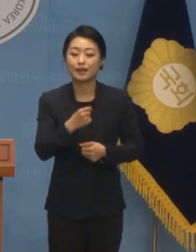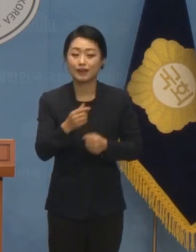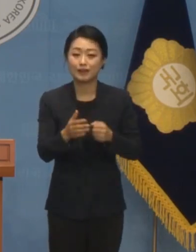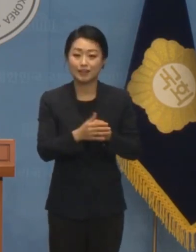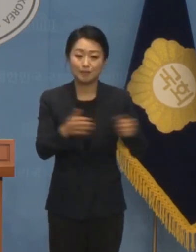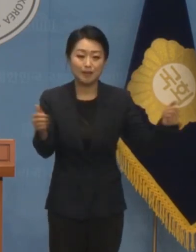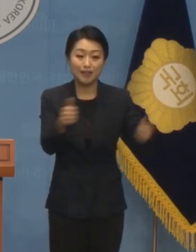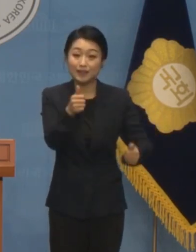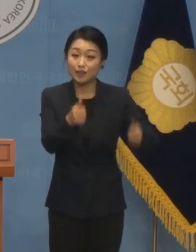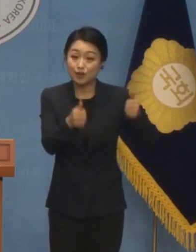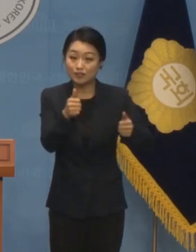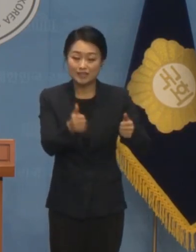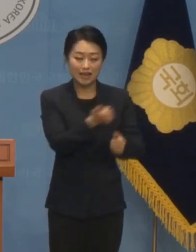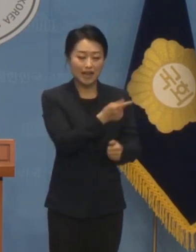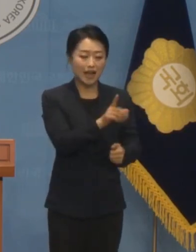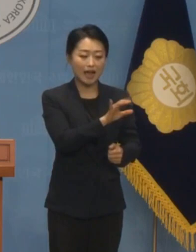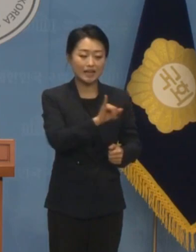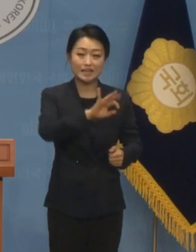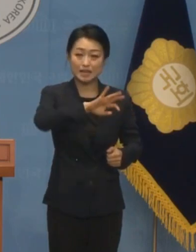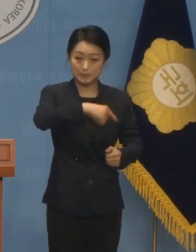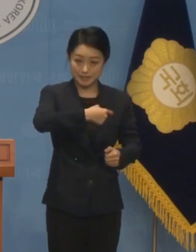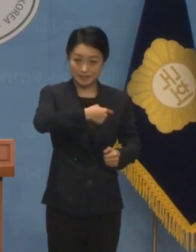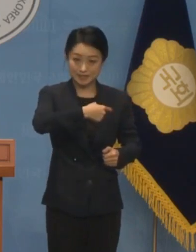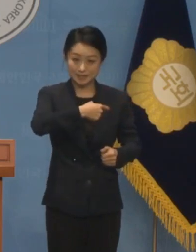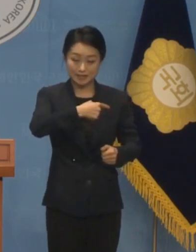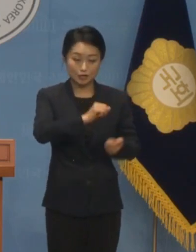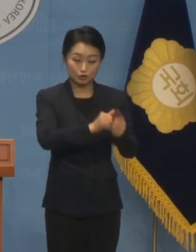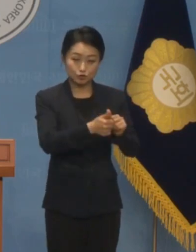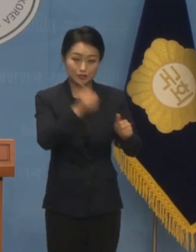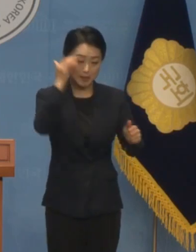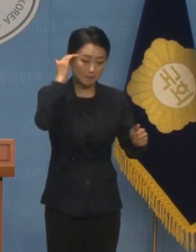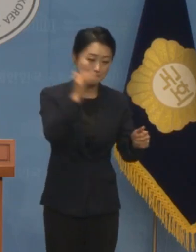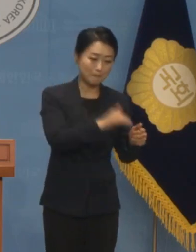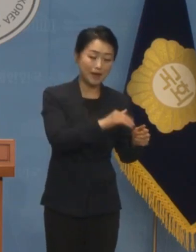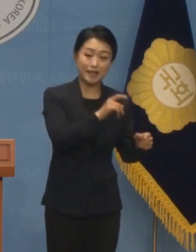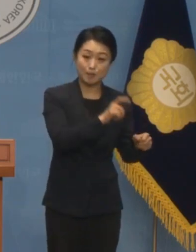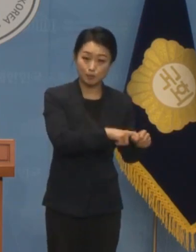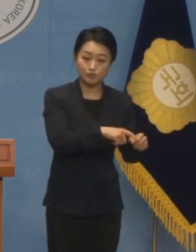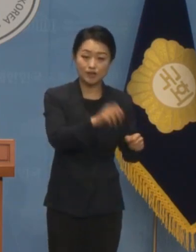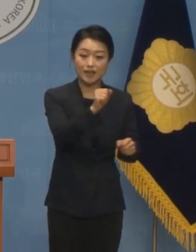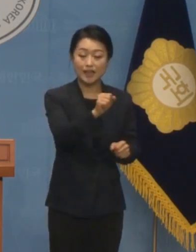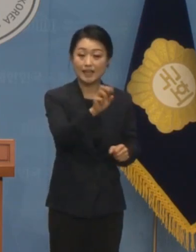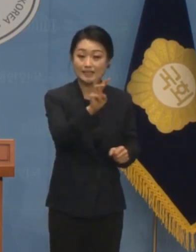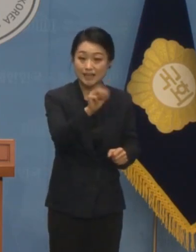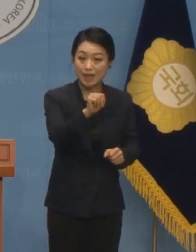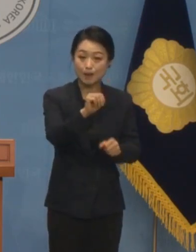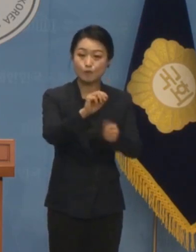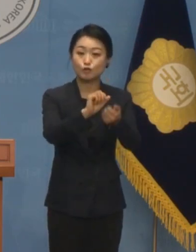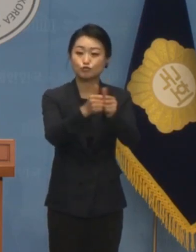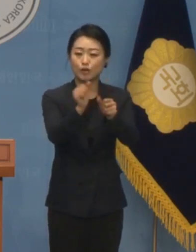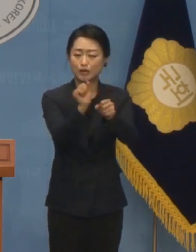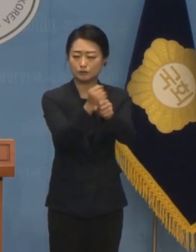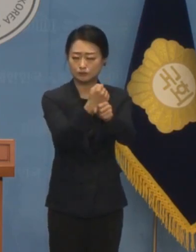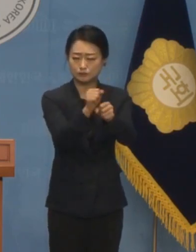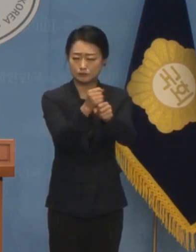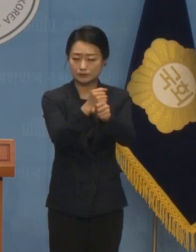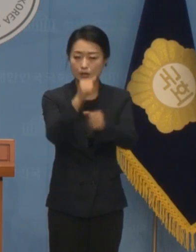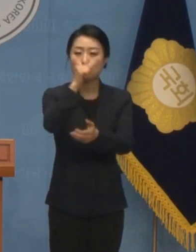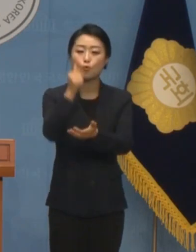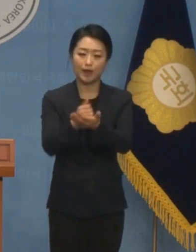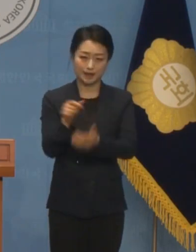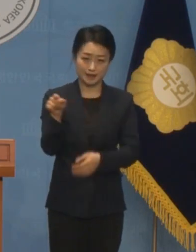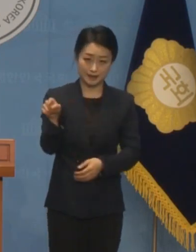경쟁 상대인 하이브의 공개 매수를 방해할 목적으로 SM 주가를 시세 조종한 혐의를 받고